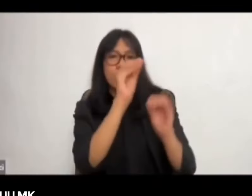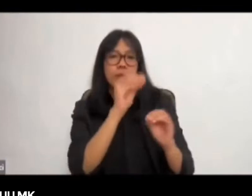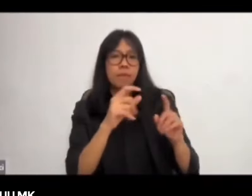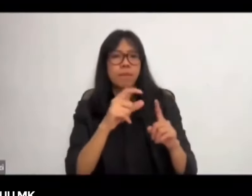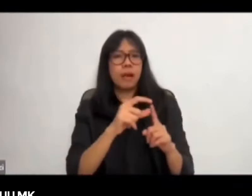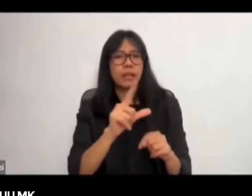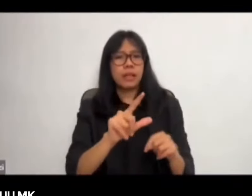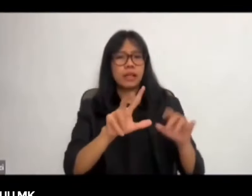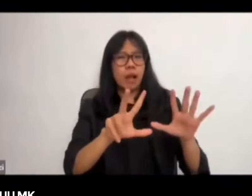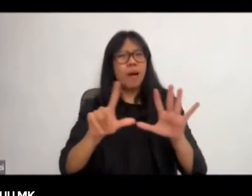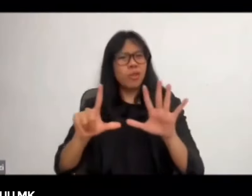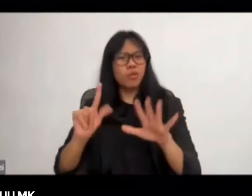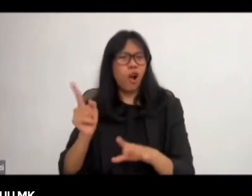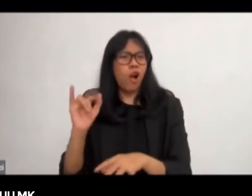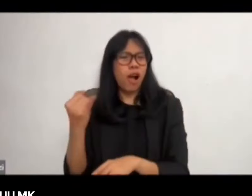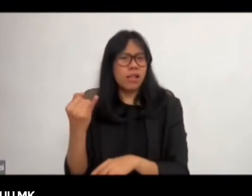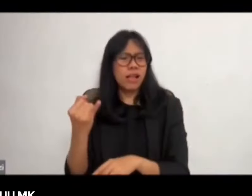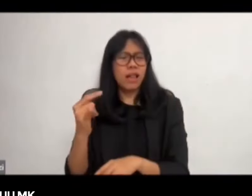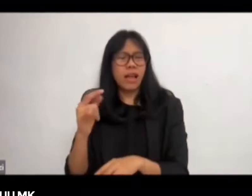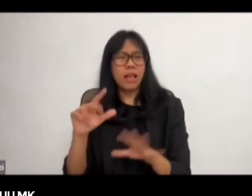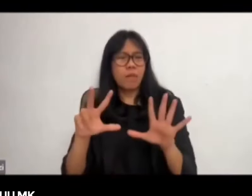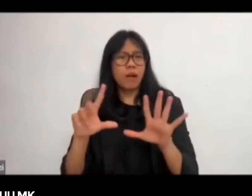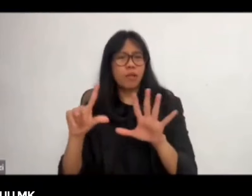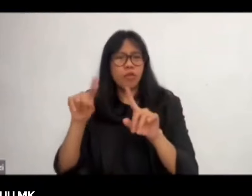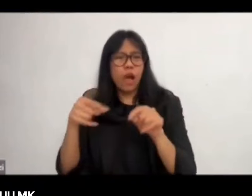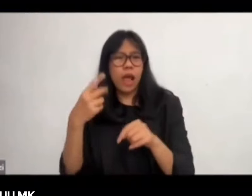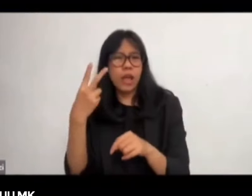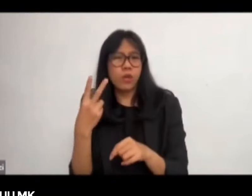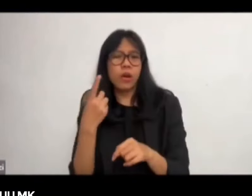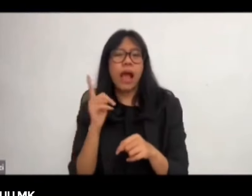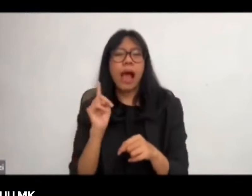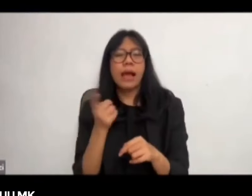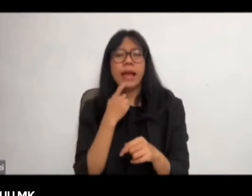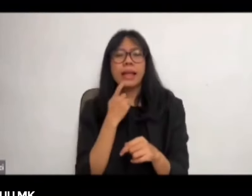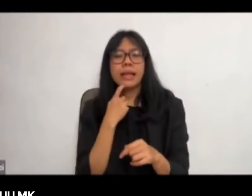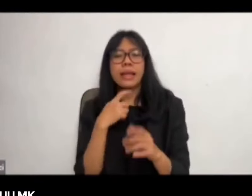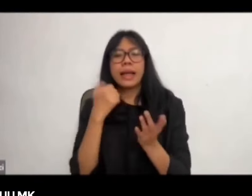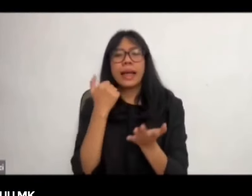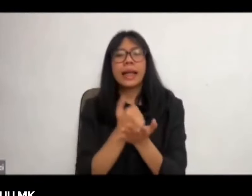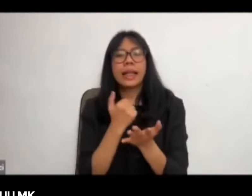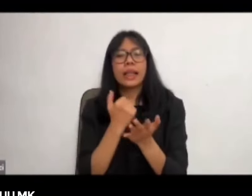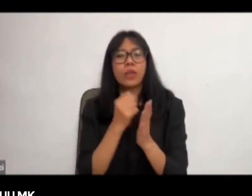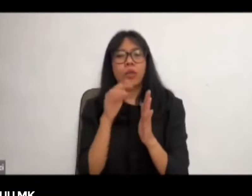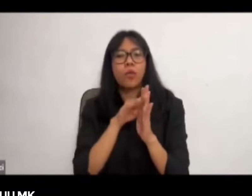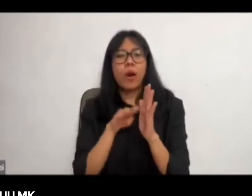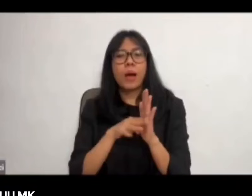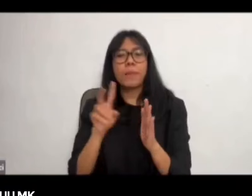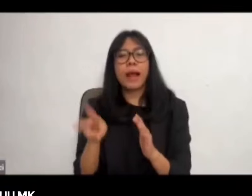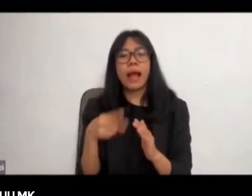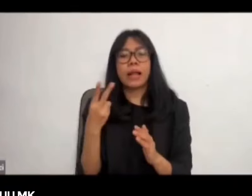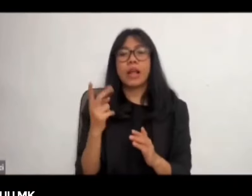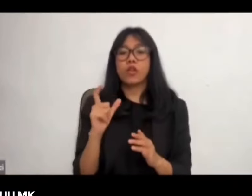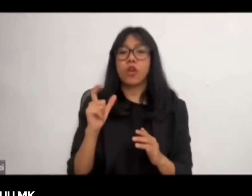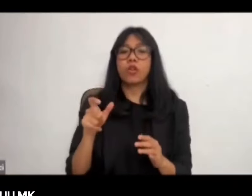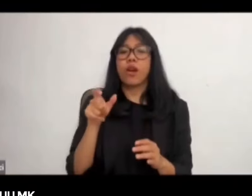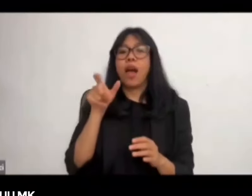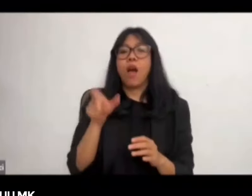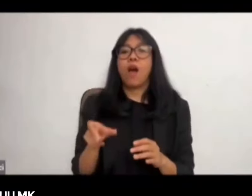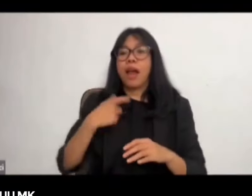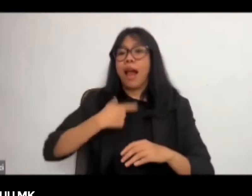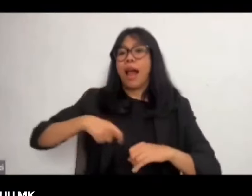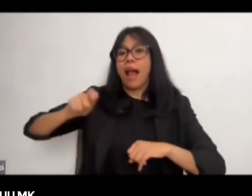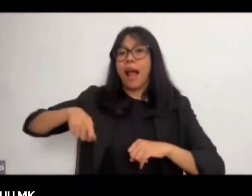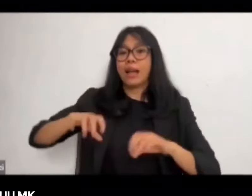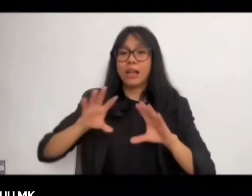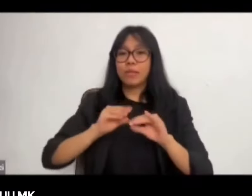ya. Ayat 2 itu, di ketentuan peralihan itu. Kan yang sudah lewat waktunya 10 tahun, sepanjang